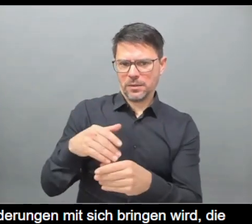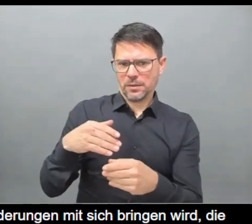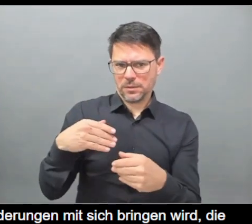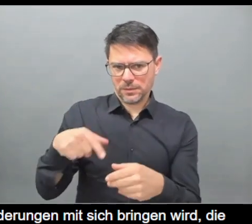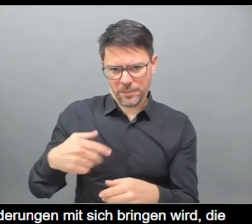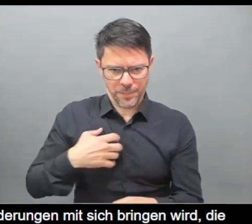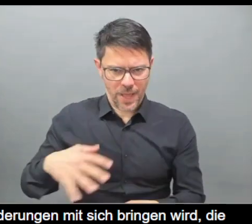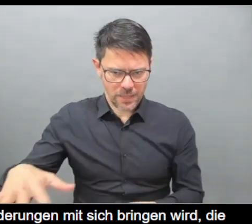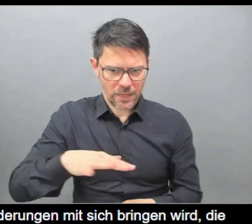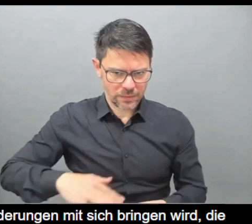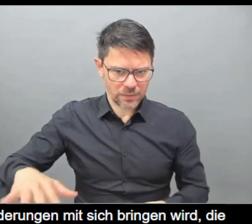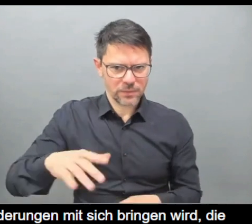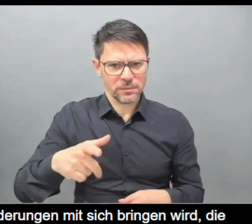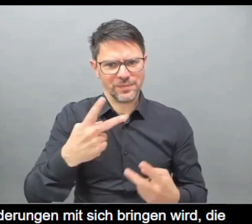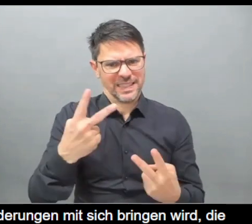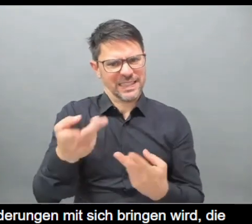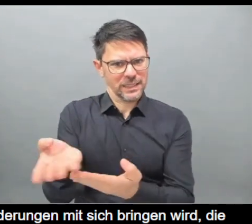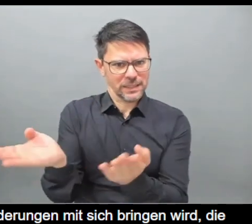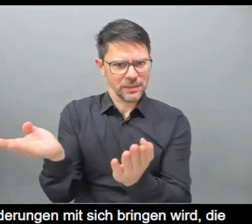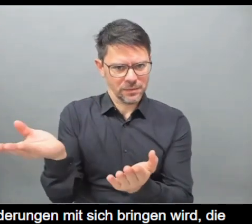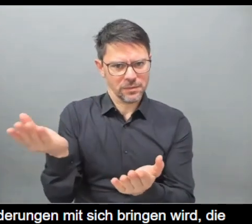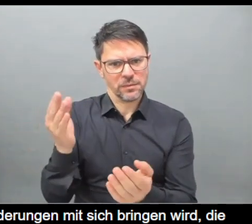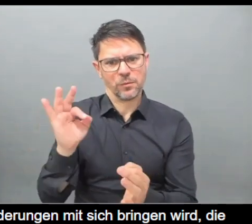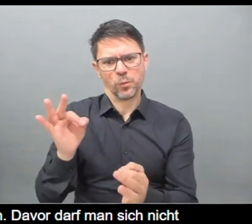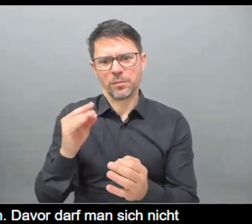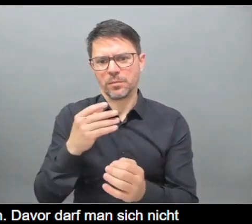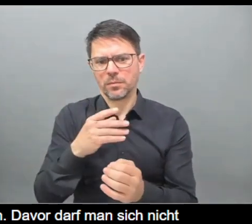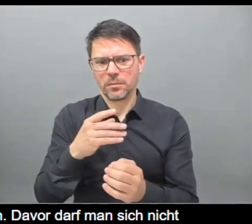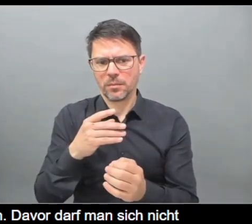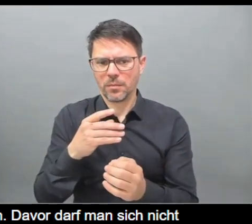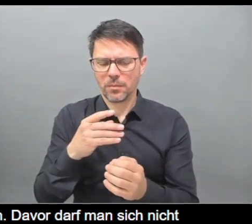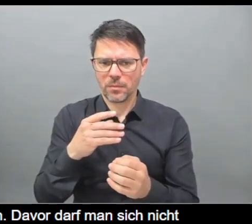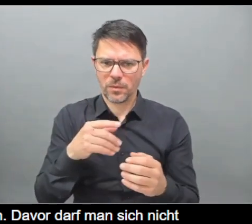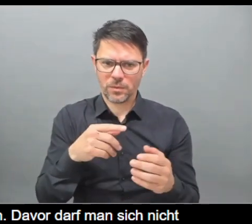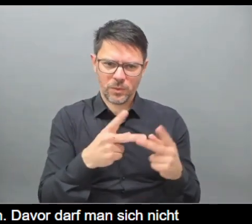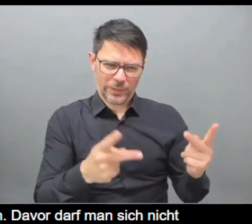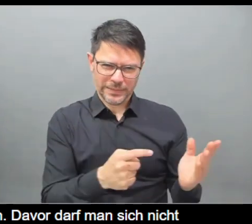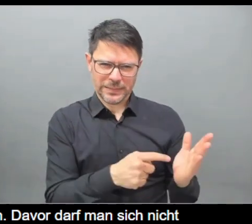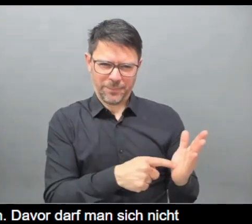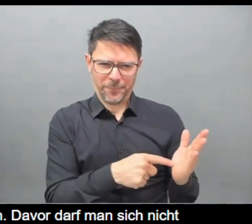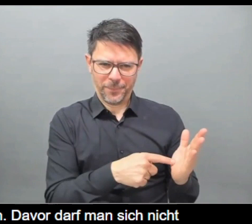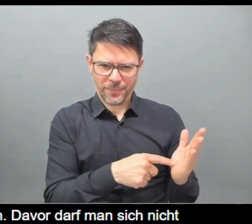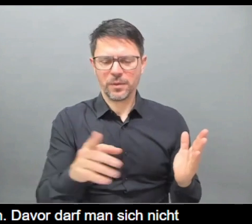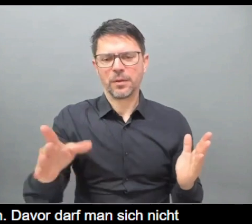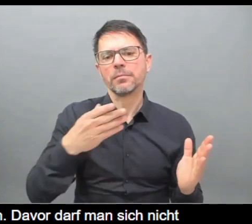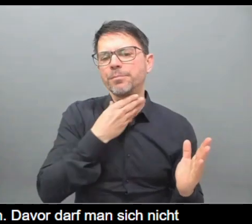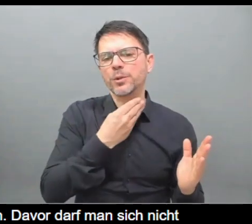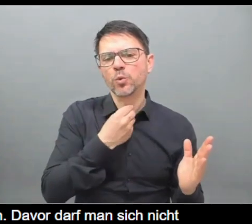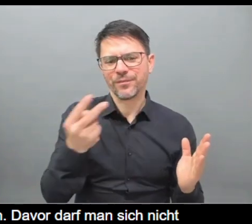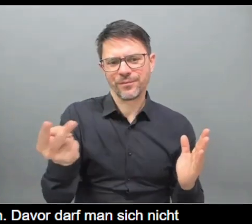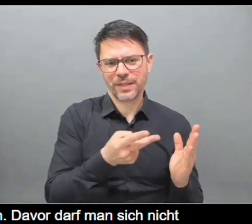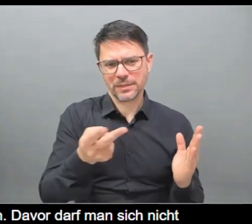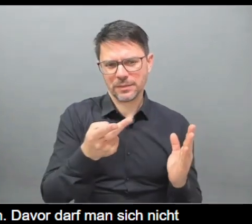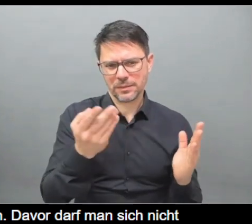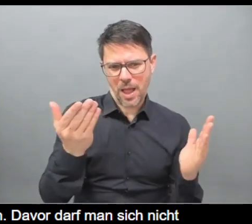Konzept für die Zukunft muss leisten, dass die strukturelle Unterfinanzierung dauerhaft beseitigt wird, dass wir nicht Jahr für Jahr wieder in die gleiche Situation